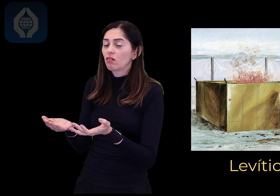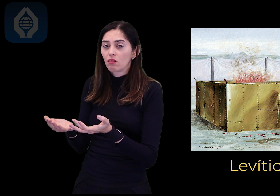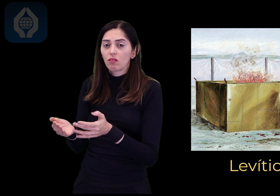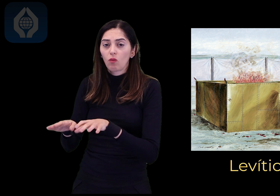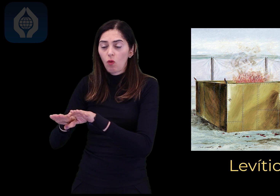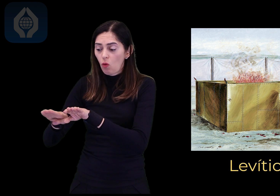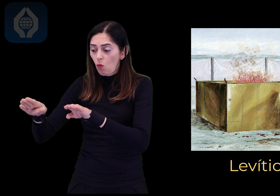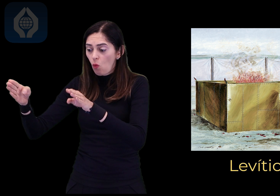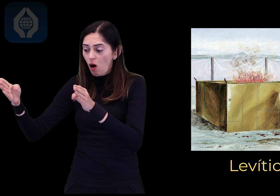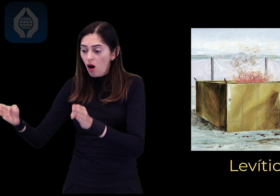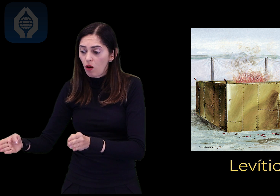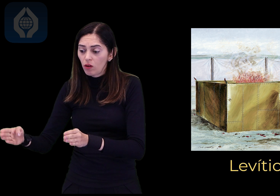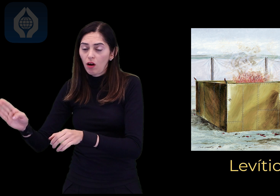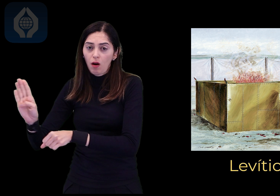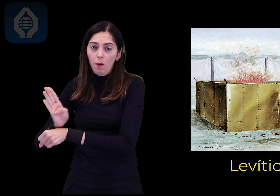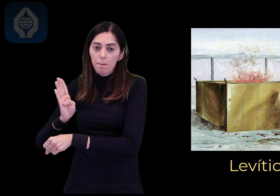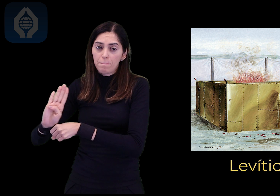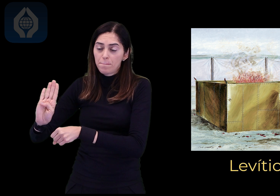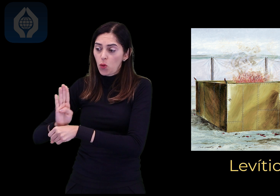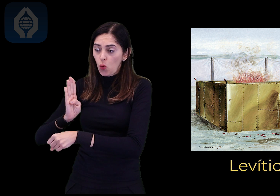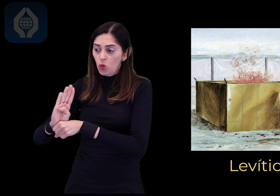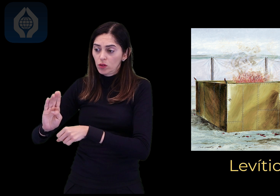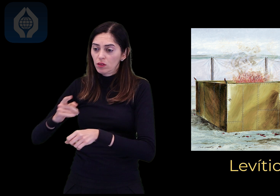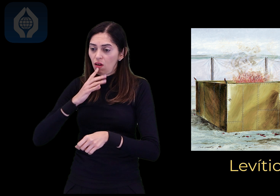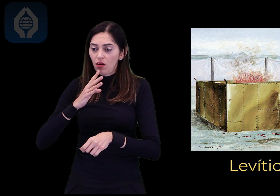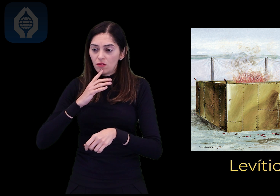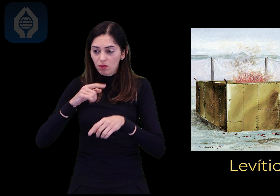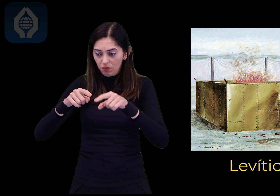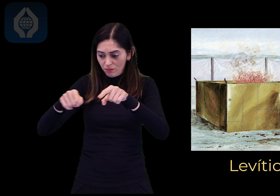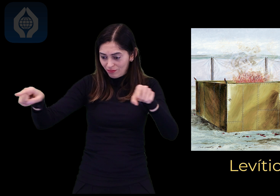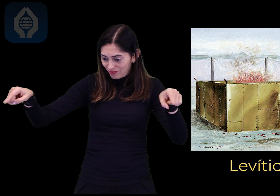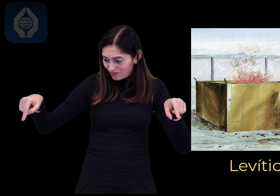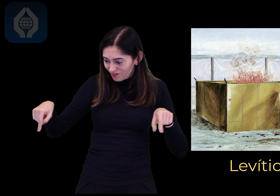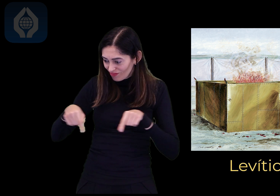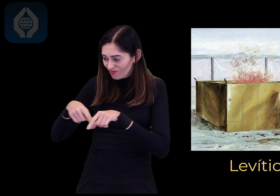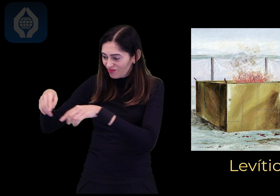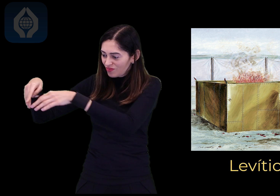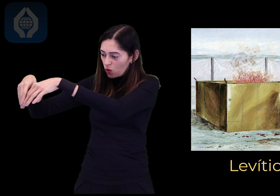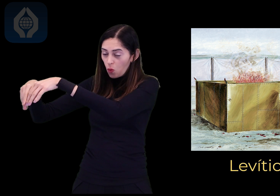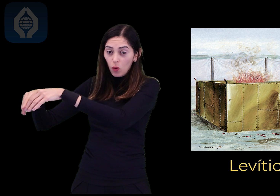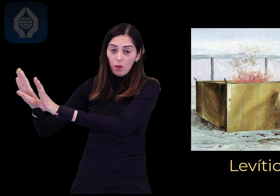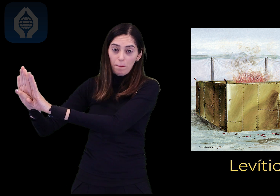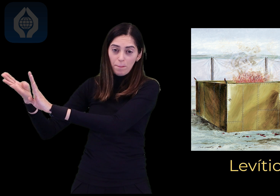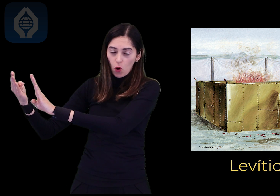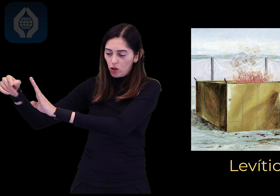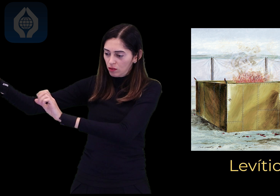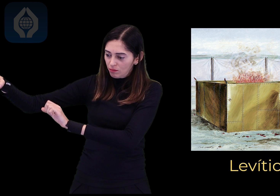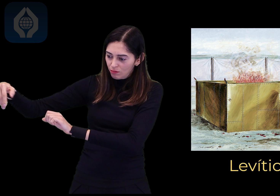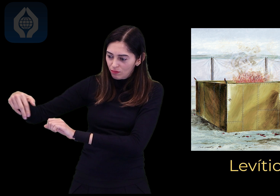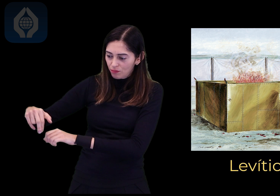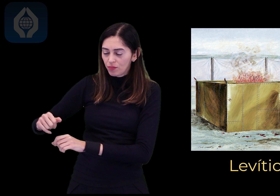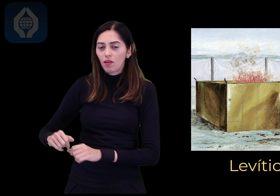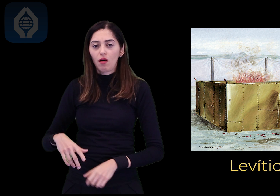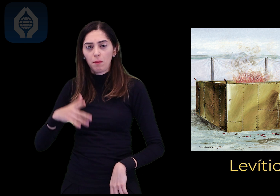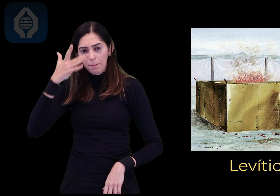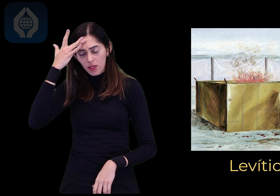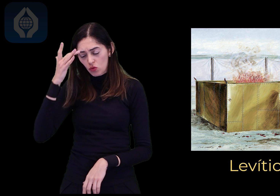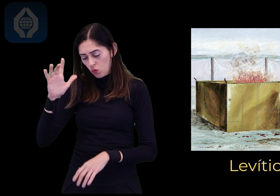bronze que ficava depois do portão da entrada. O ofertante devia colocar a mão sobre a cabeça do animal e depois